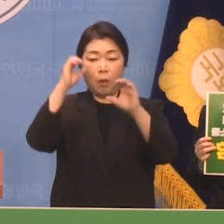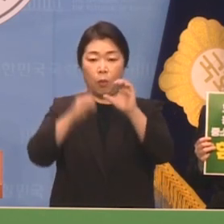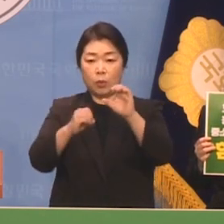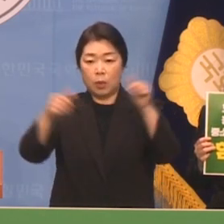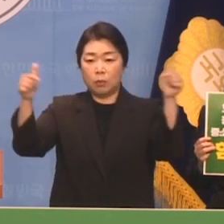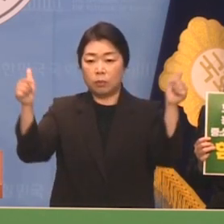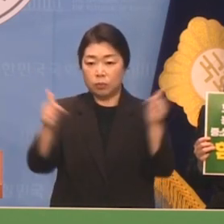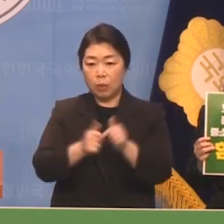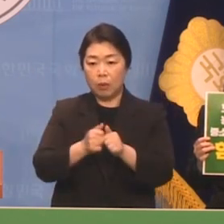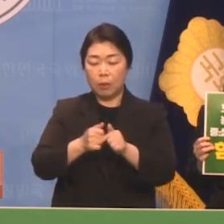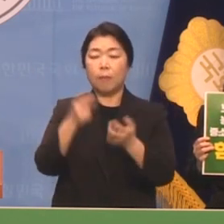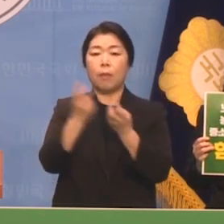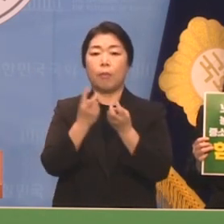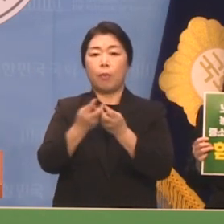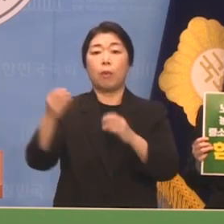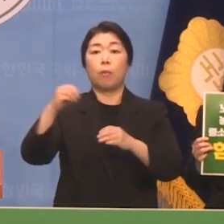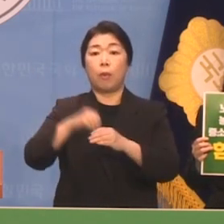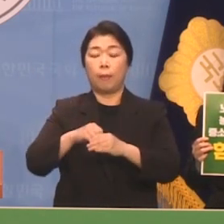방안을 반영할 것입니다.